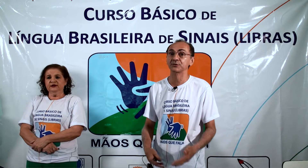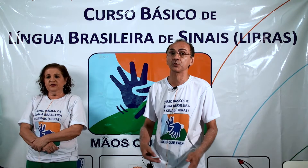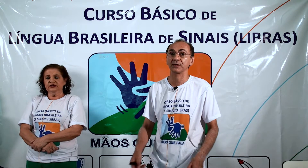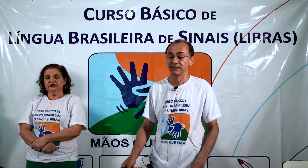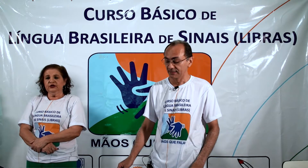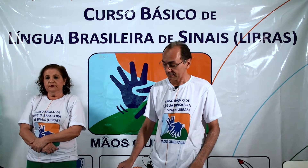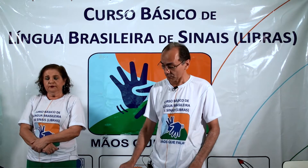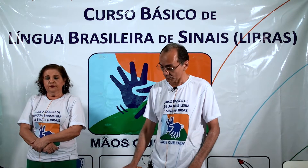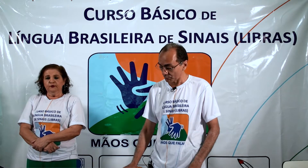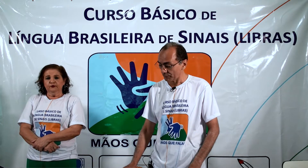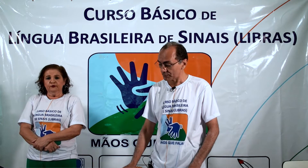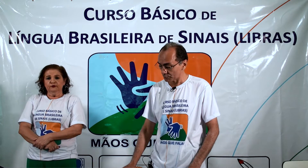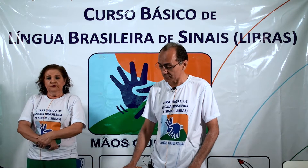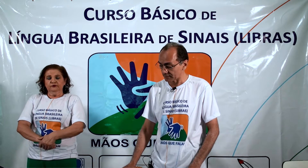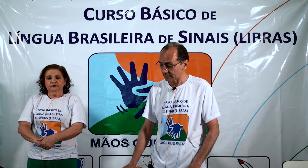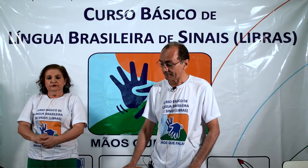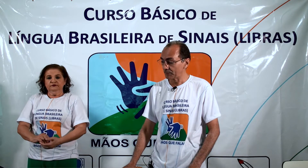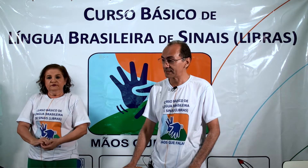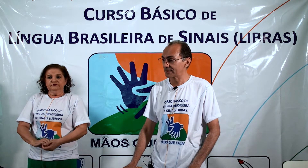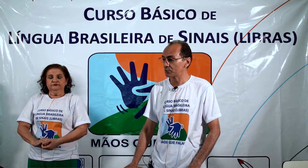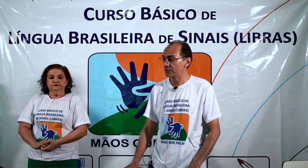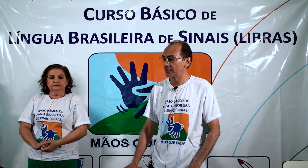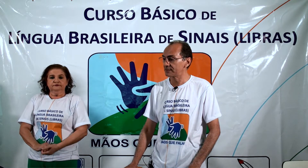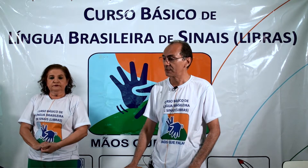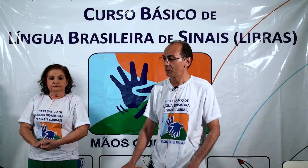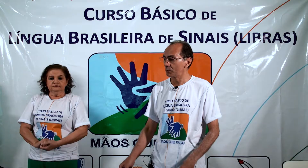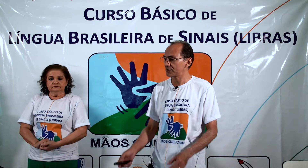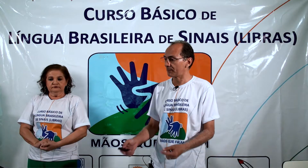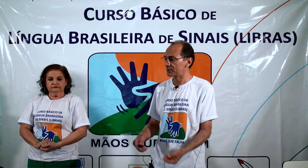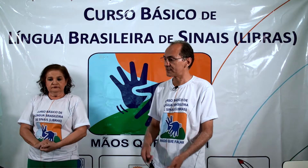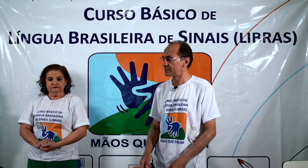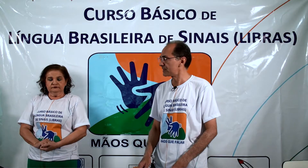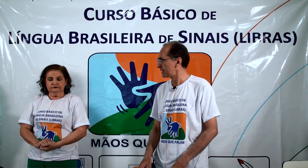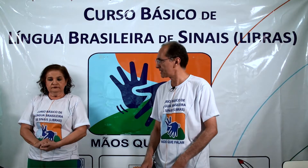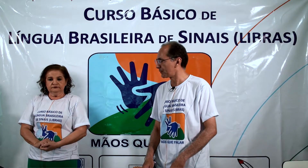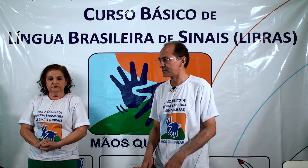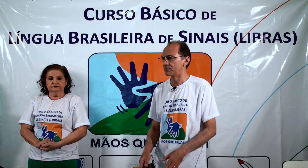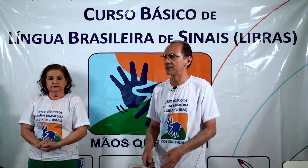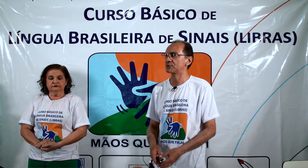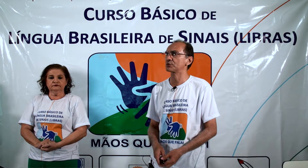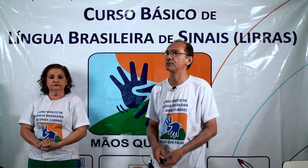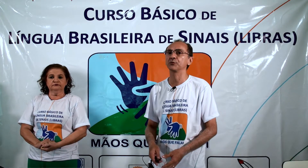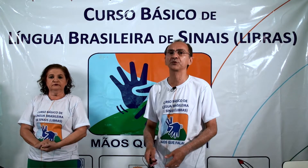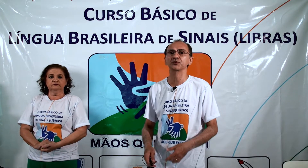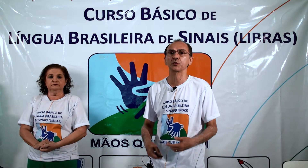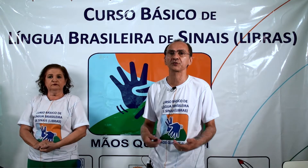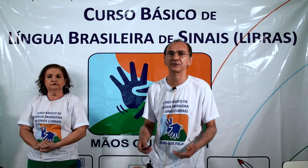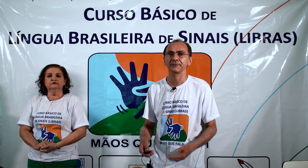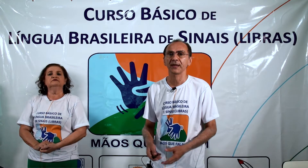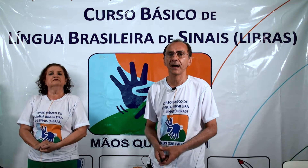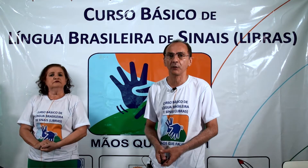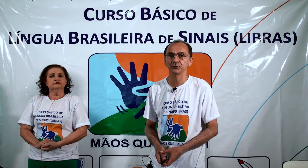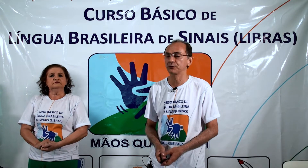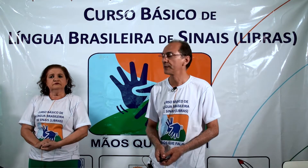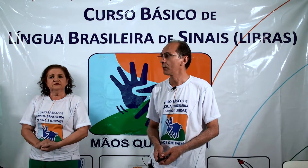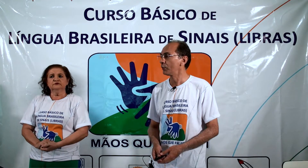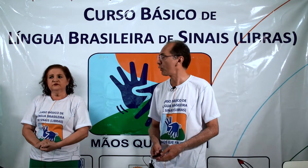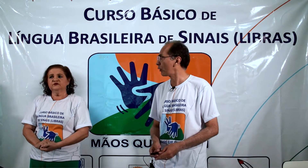pessoa com surdez. Mas a surdez hoje já pode ser adquirida. Por exemplo, quem escuta muitos sons altos ou